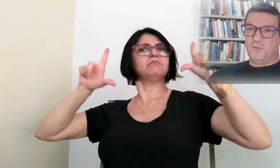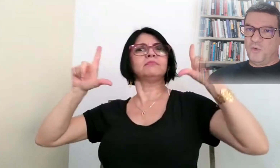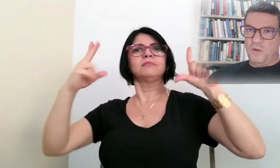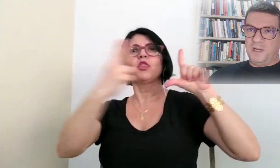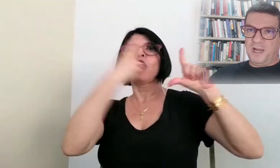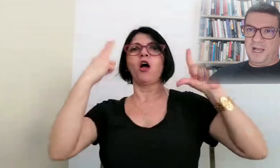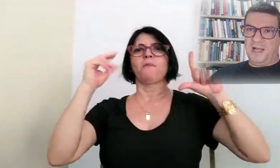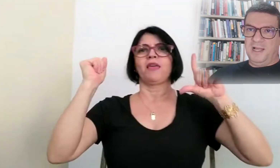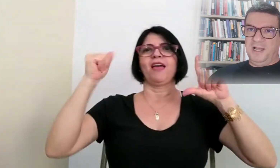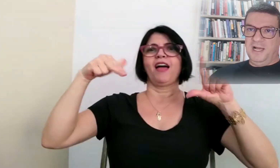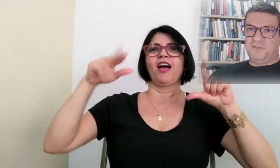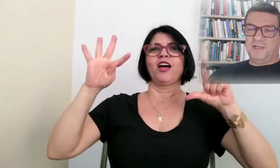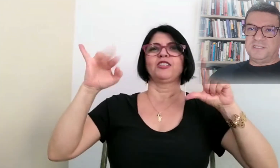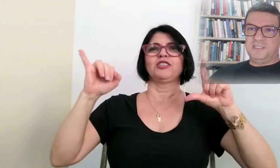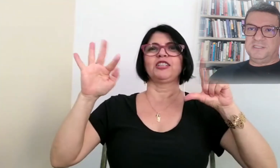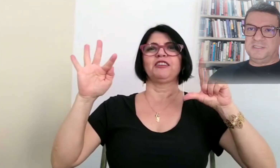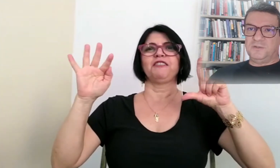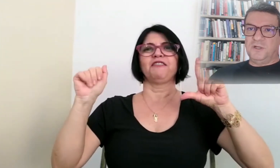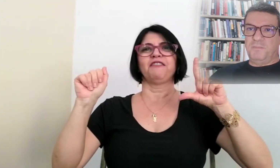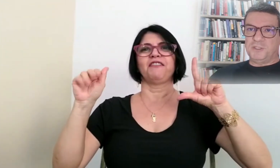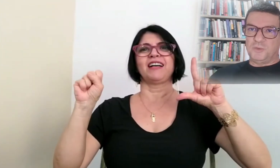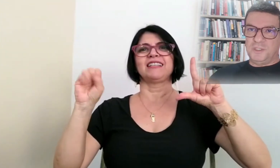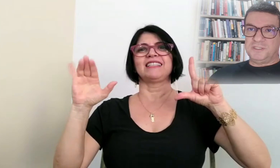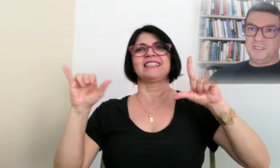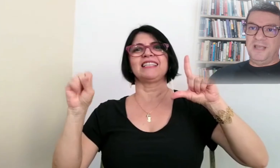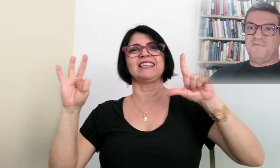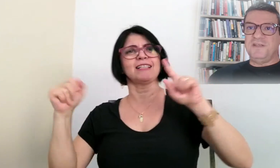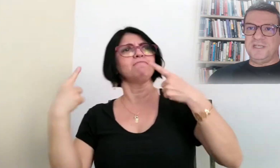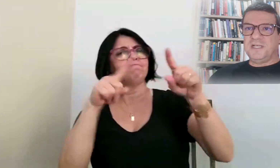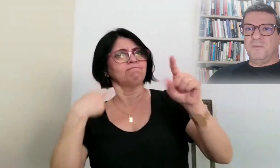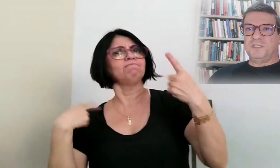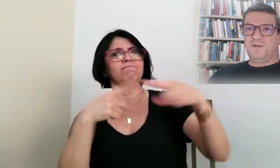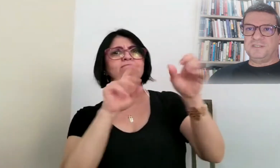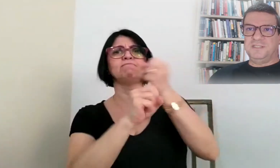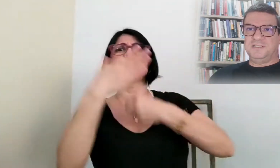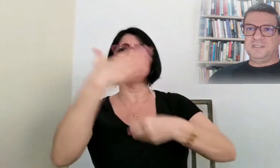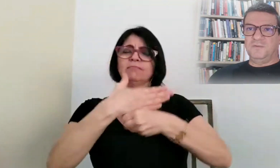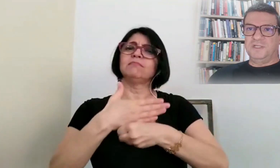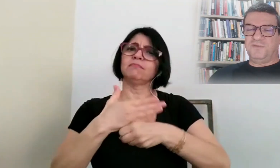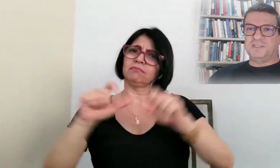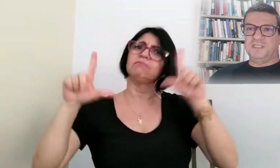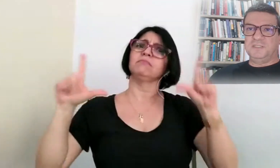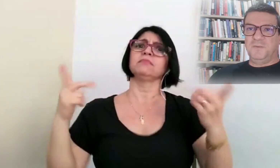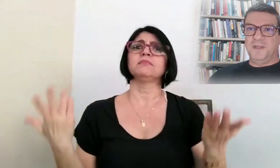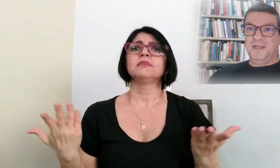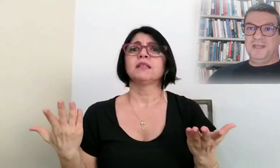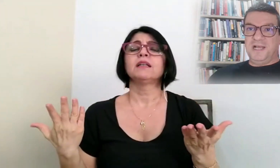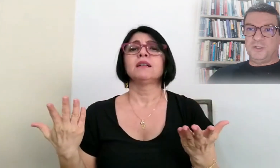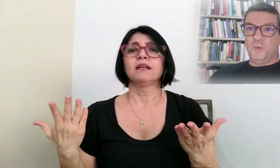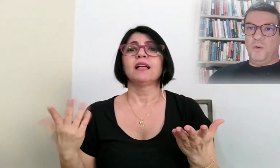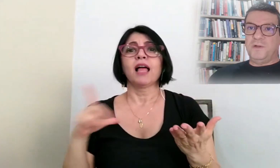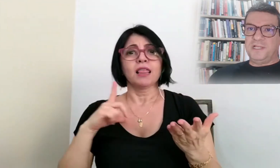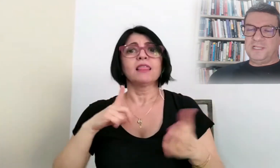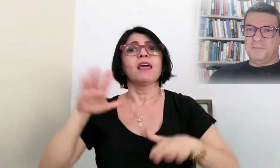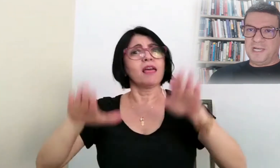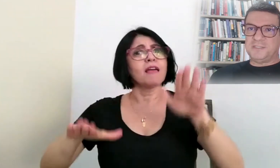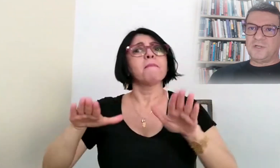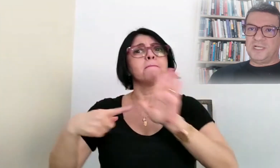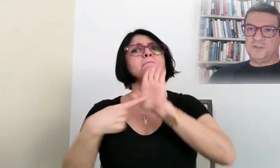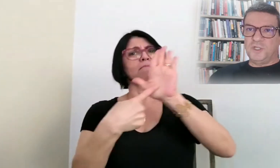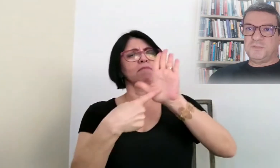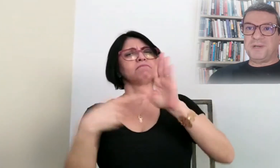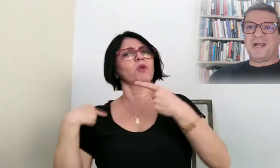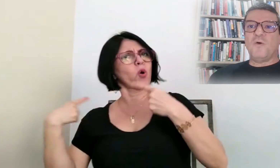que põem um nome lá, antifascistas, ou são pessoas que reivindicam o antifascismo e atuam em